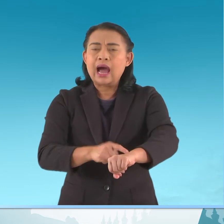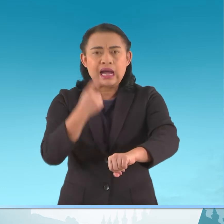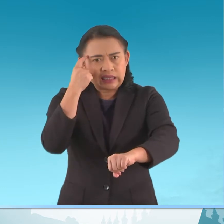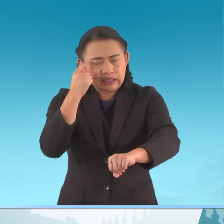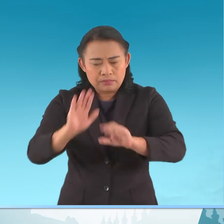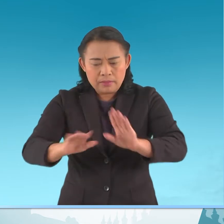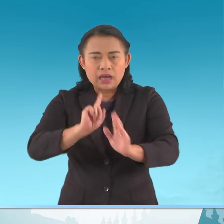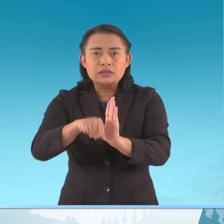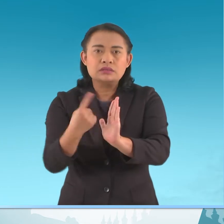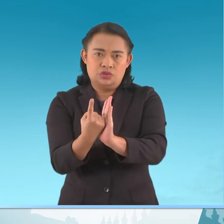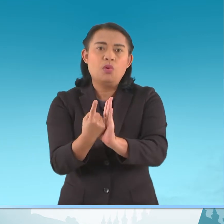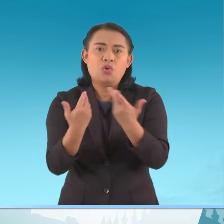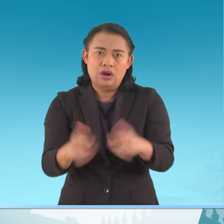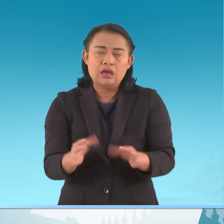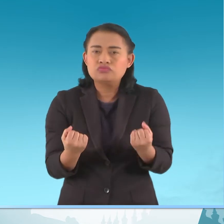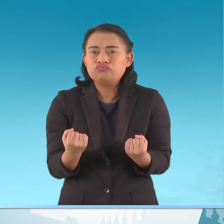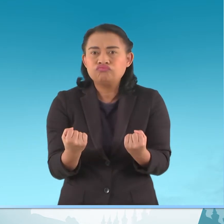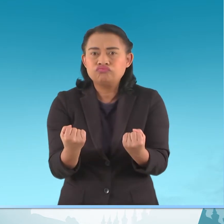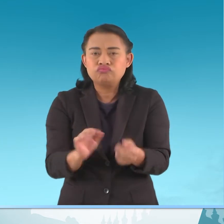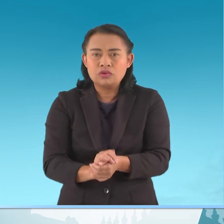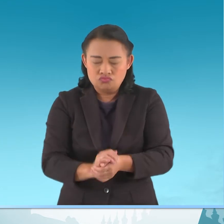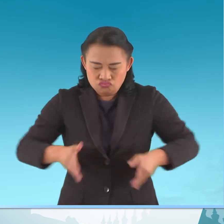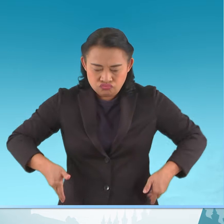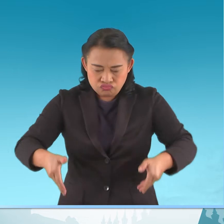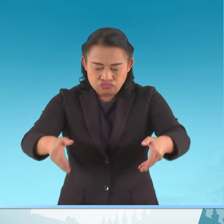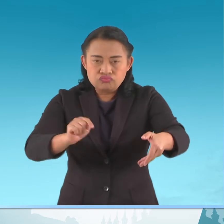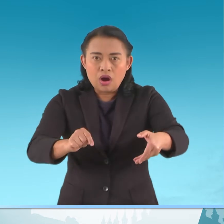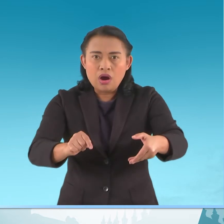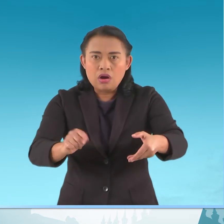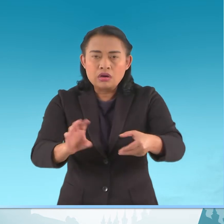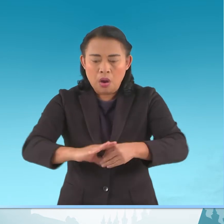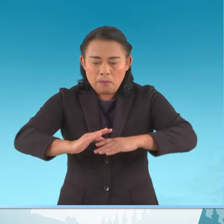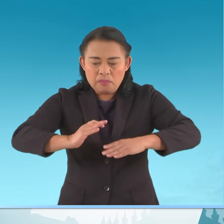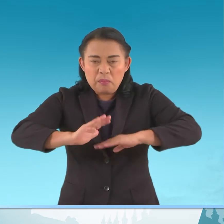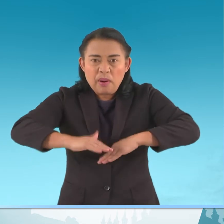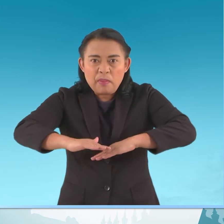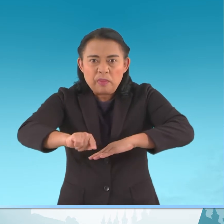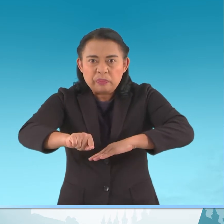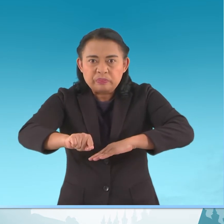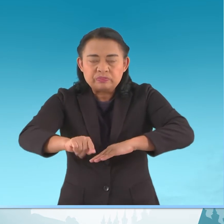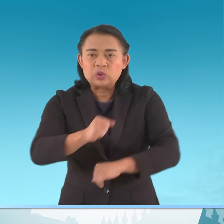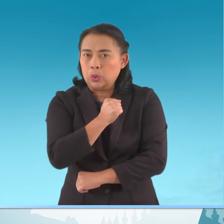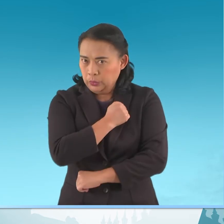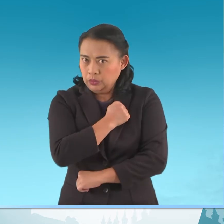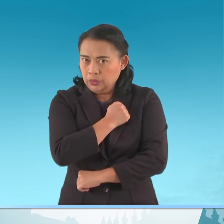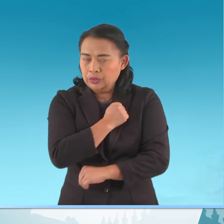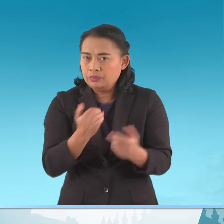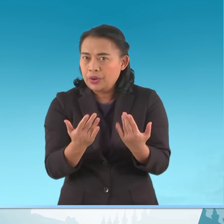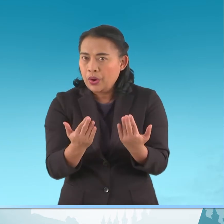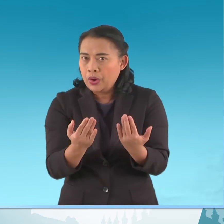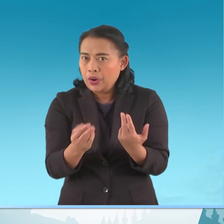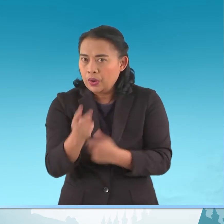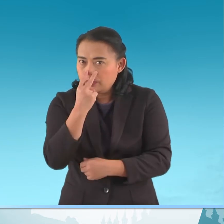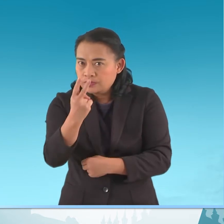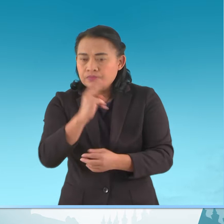คิดว่าน่าจะใช้เวลาเดินทางถึงตอนนี้ก็ประมาณ 1ชั่วโมงแล้วนะครับทางลำบากพอสมควรแต่เราต้องทนเพื่อความ